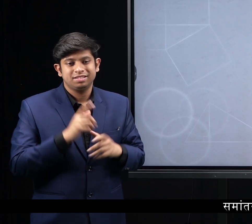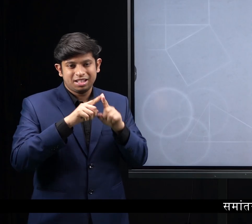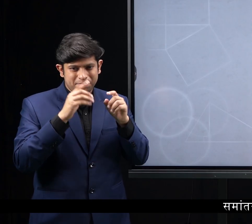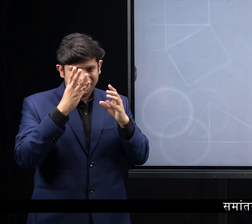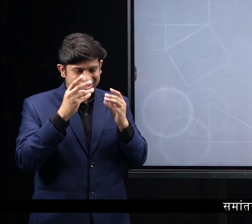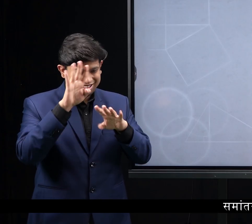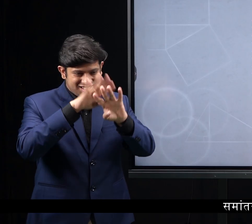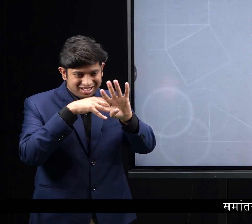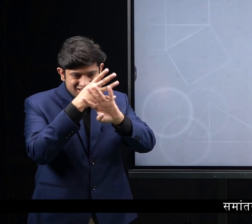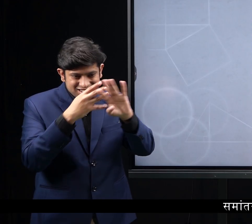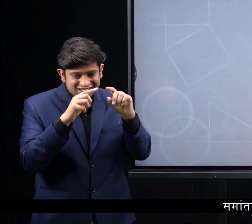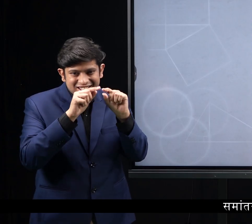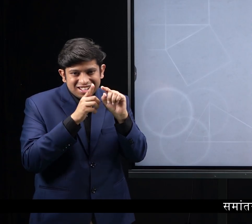समांतर रेषा,